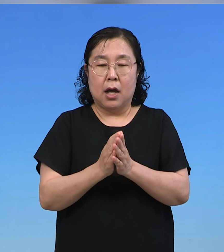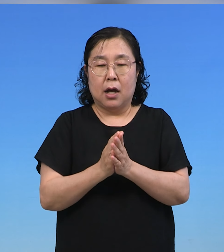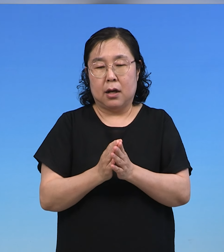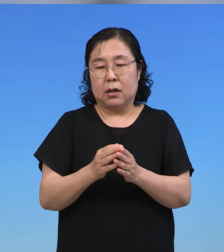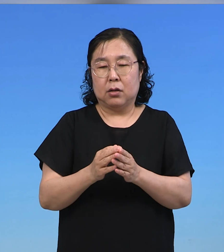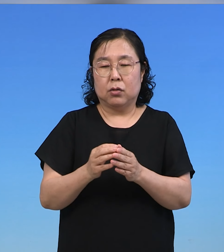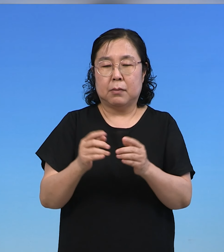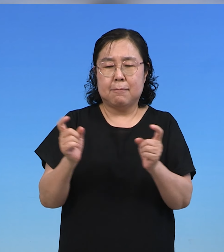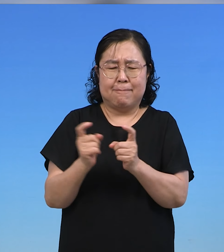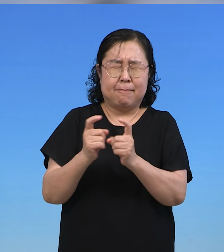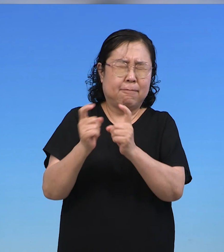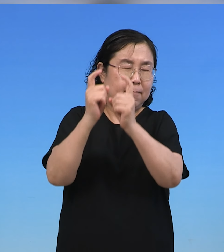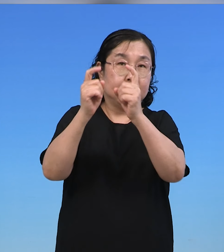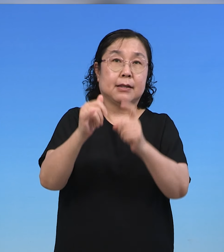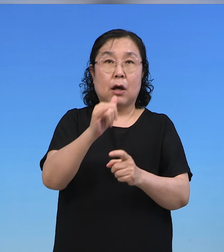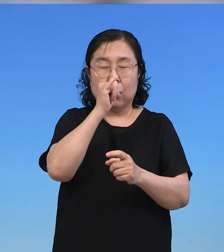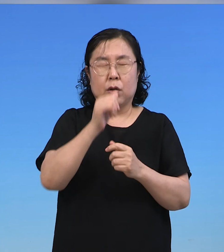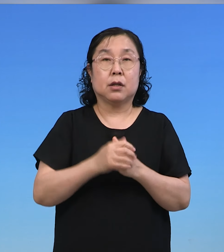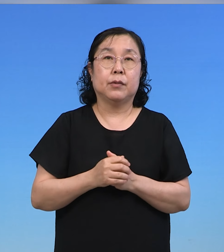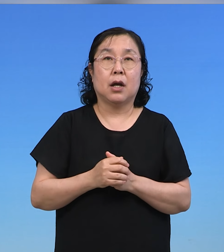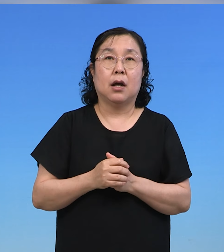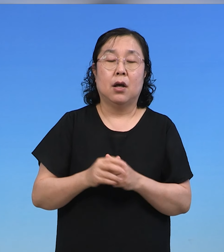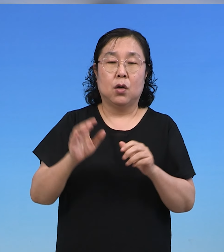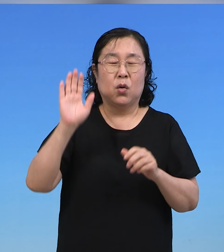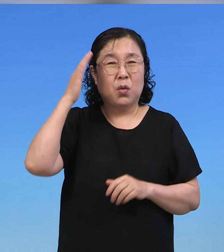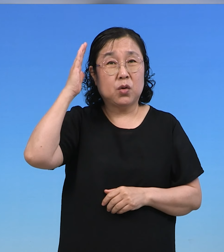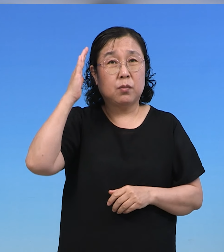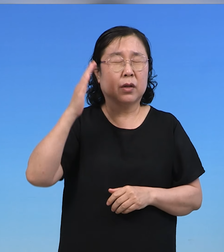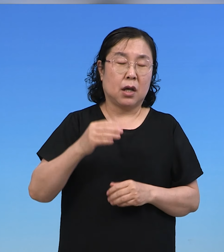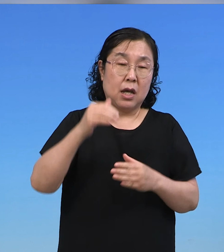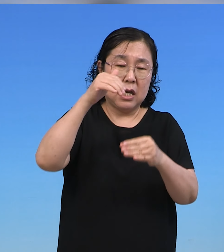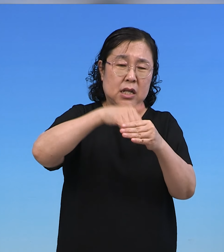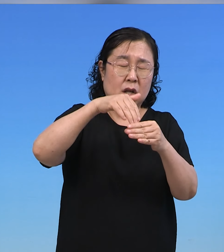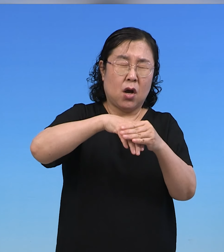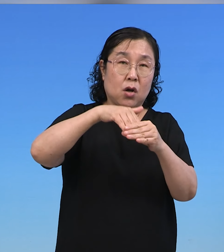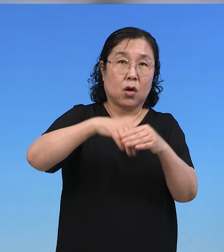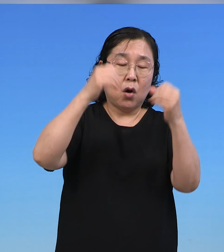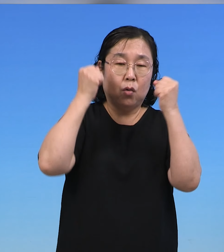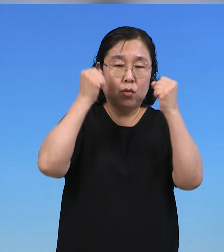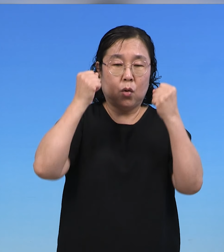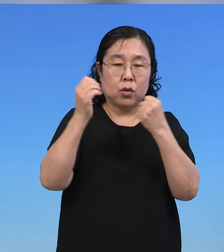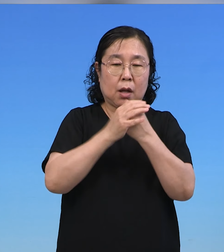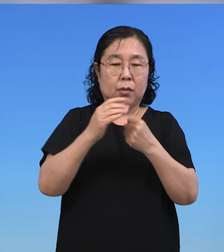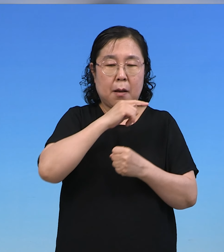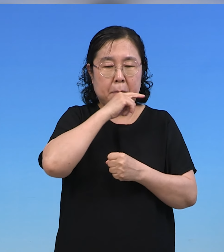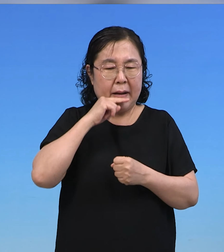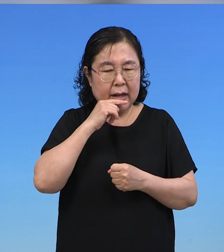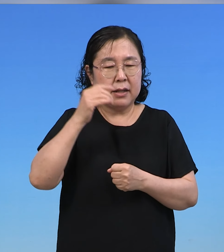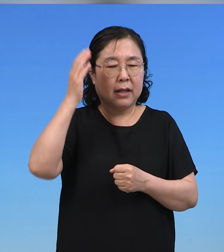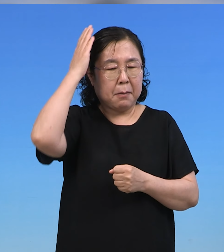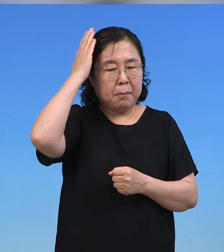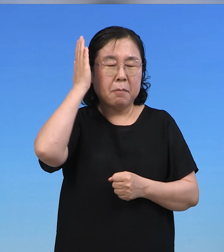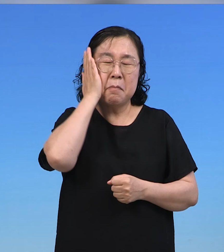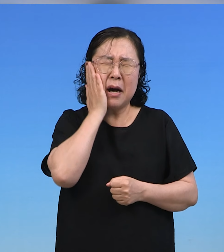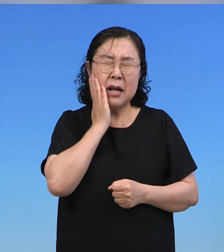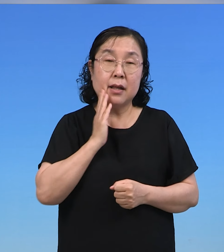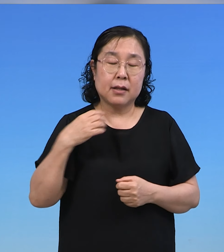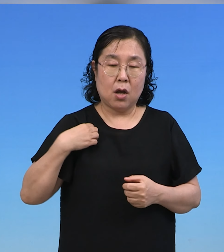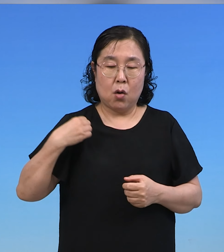깍듯하게 인사를 하면서 복 받으라고 막 그렇게 여기저기서 그냥 파란 옷 입은 사람도 인사하고 빨간 옷 입은 사람도 인사하고